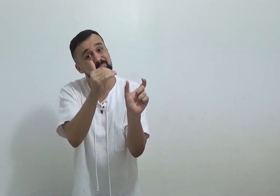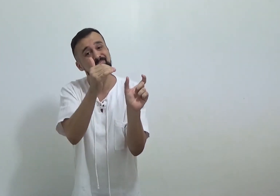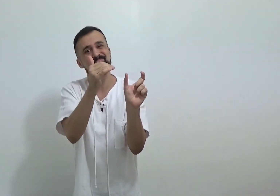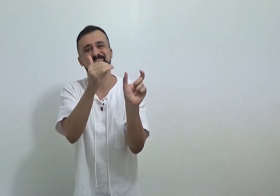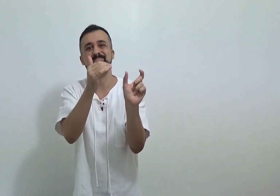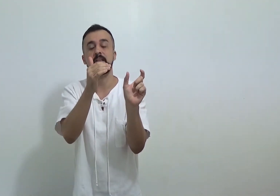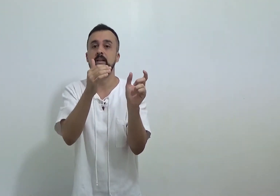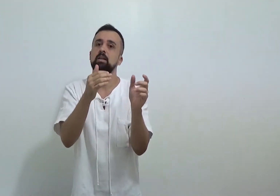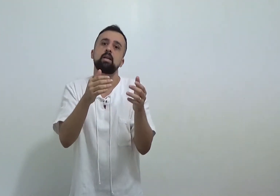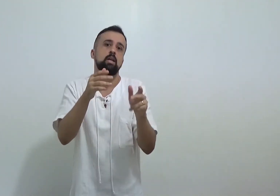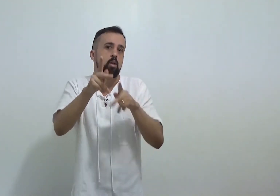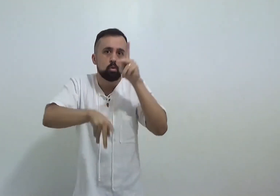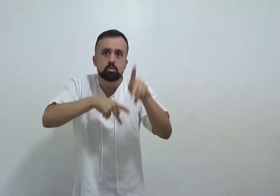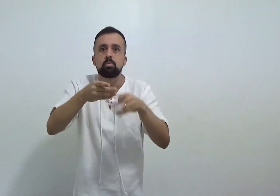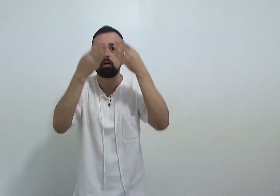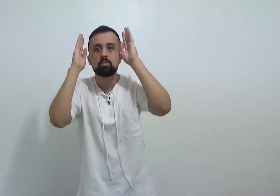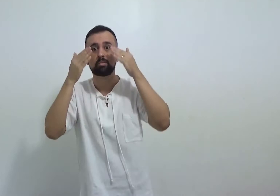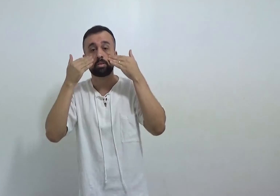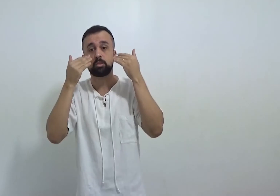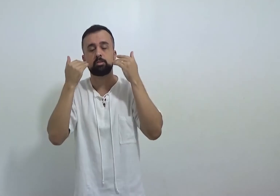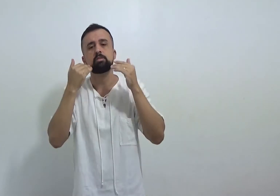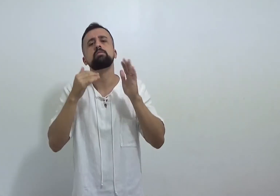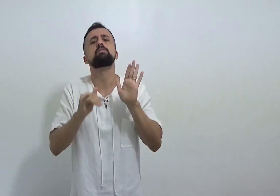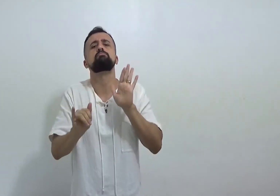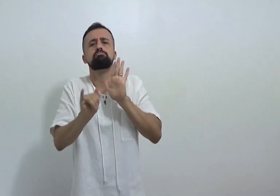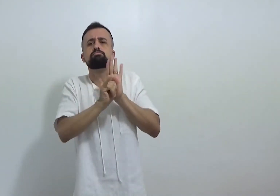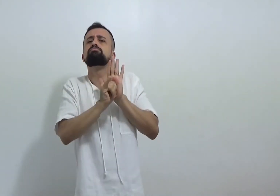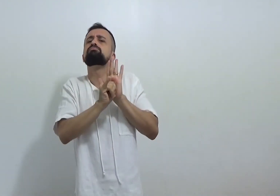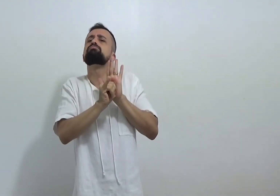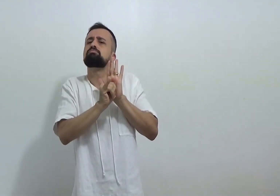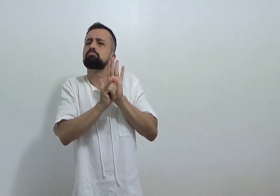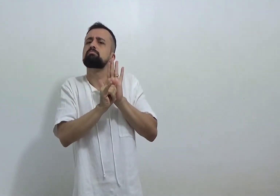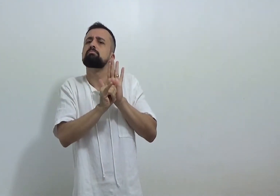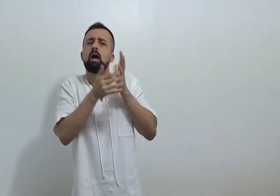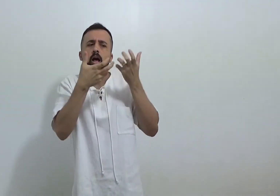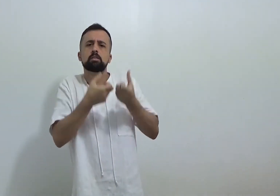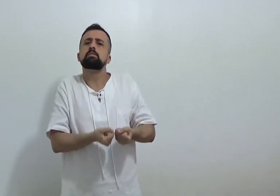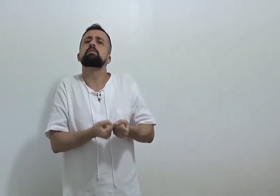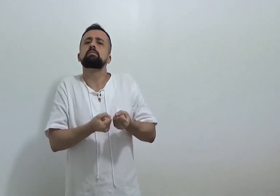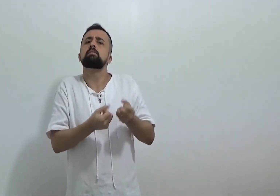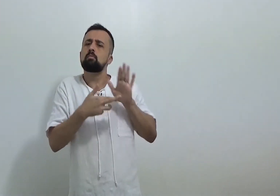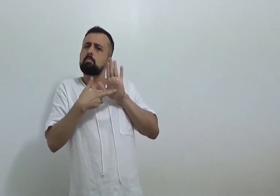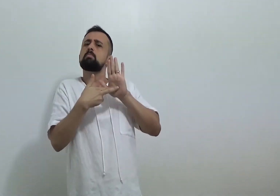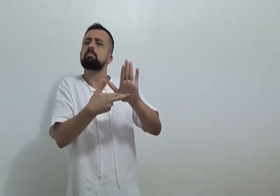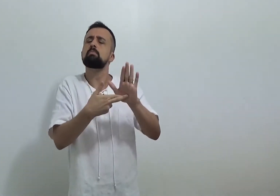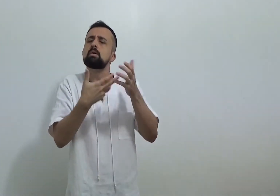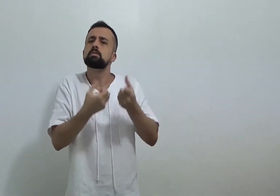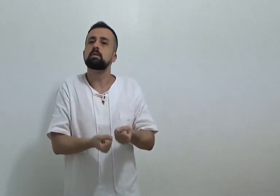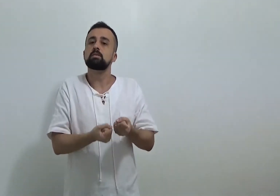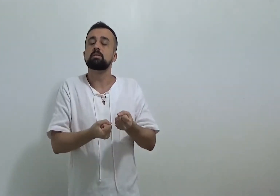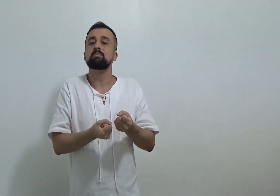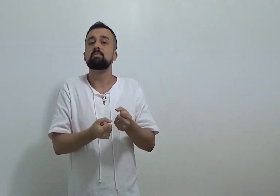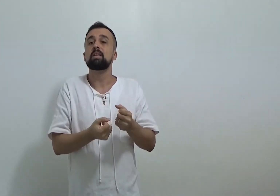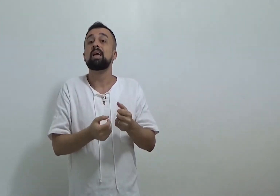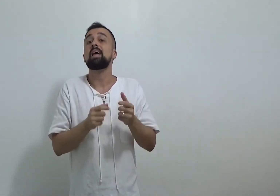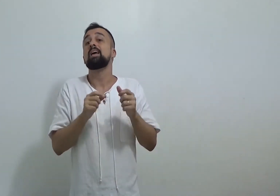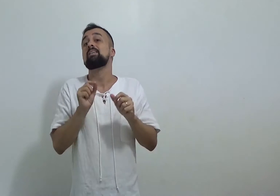Bem, atualmente a palavra correta A palavra que os indígenas